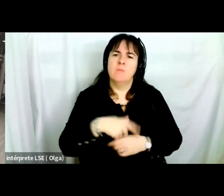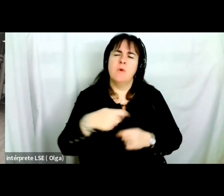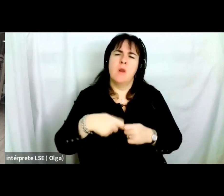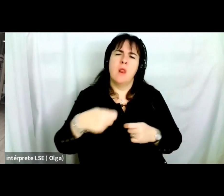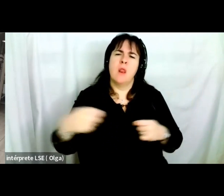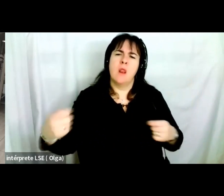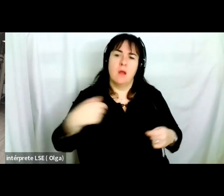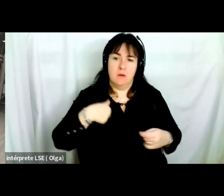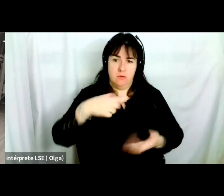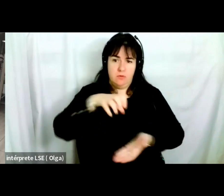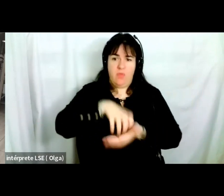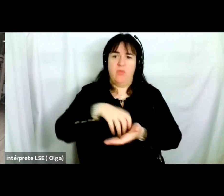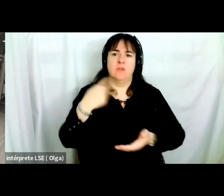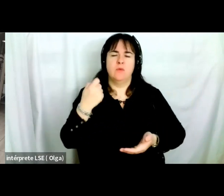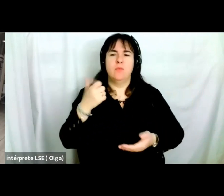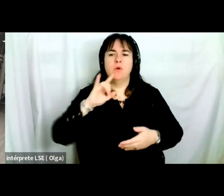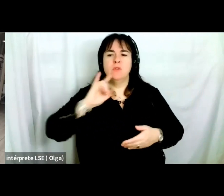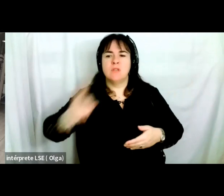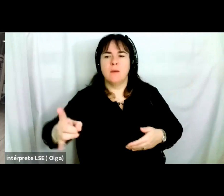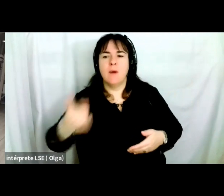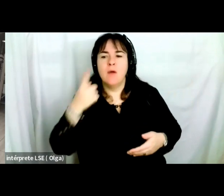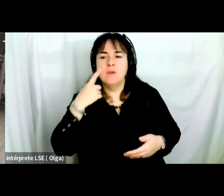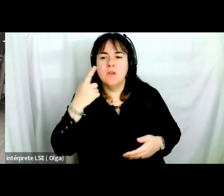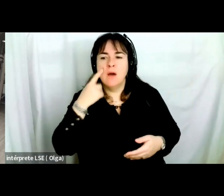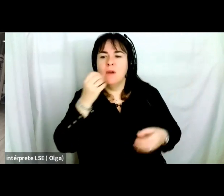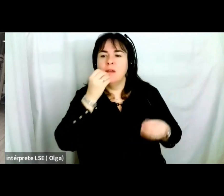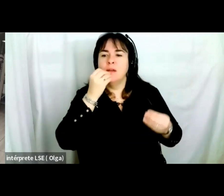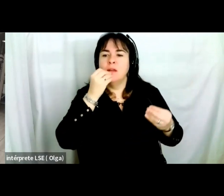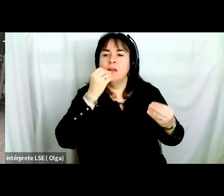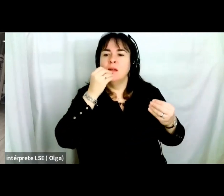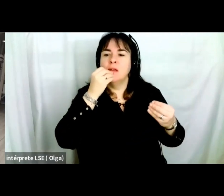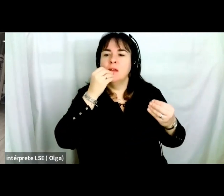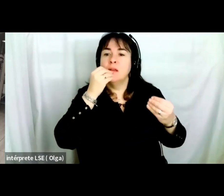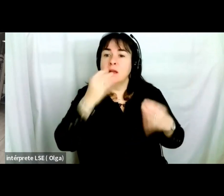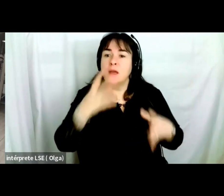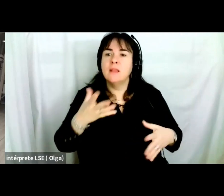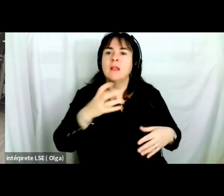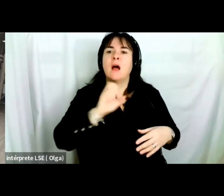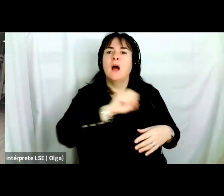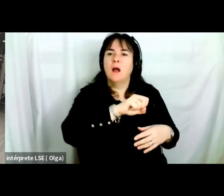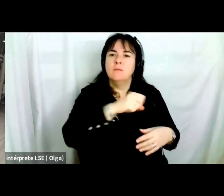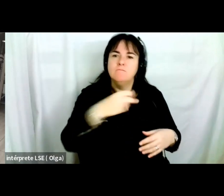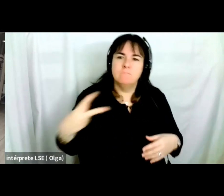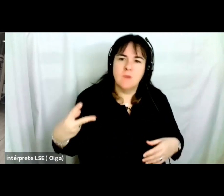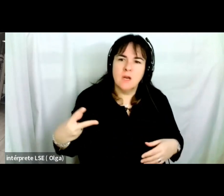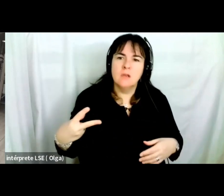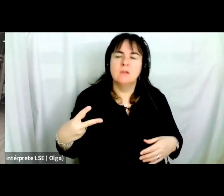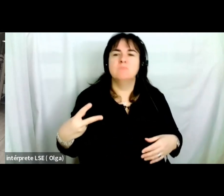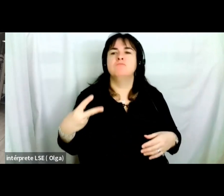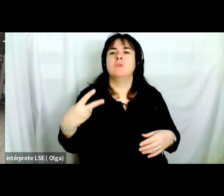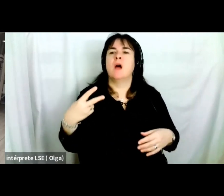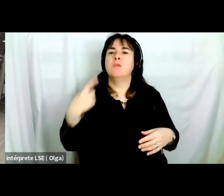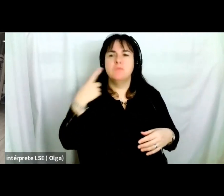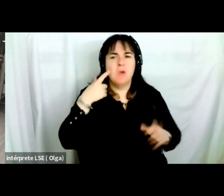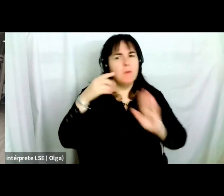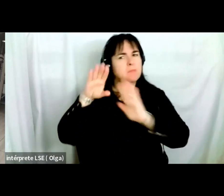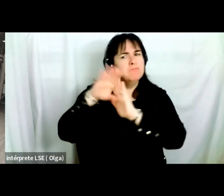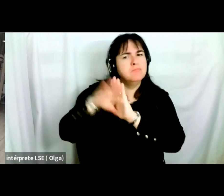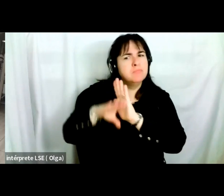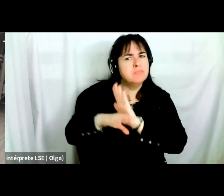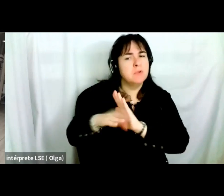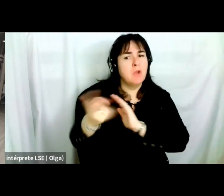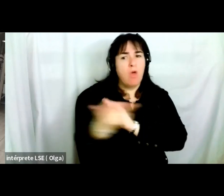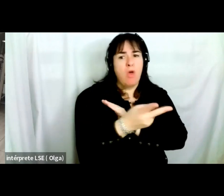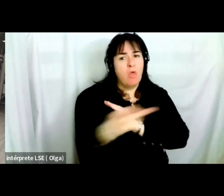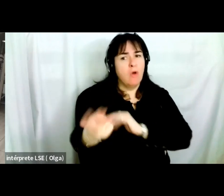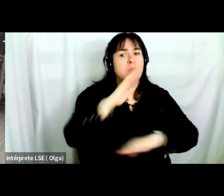hacer una especie de control de resultado, pues de ver pues cuáles son vuestras impresiones, si se está cumpliendo, si no, por si necesitáis, o hay